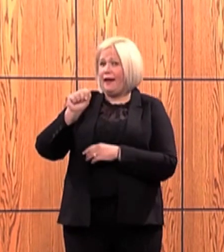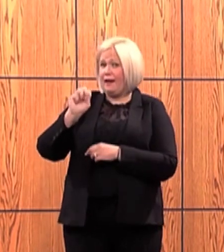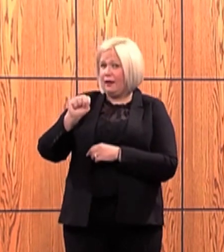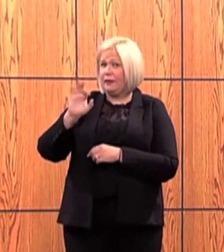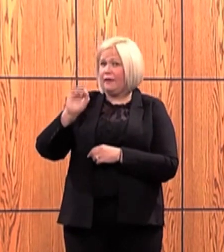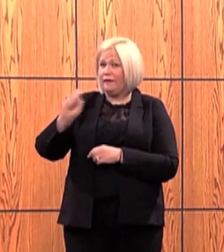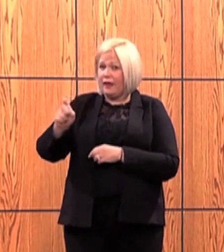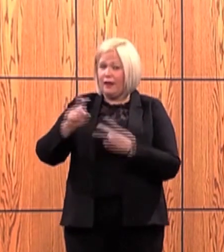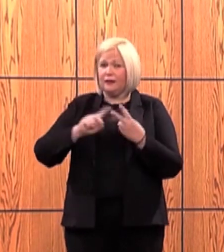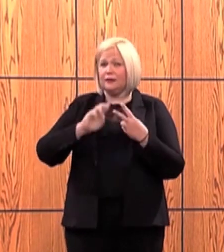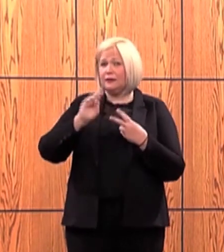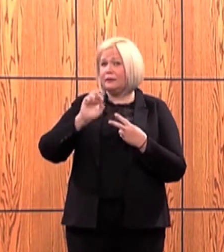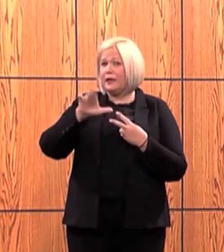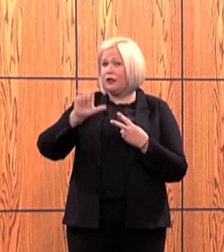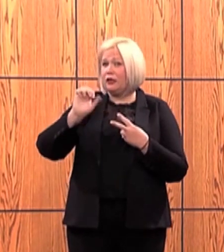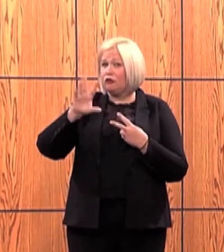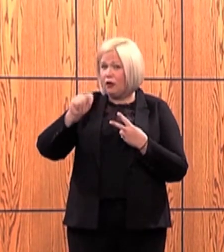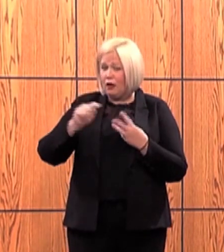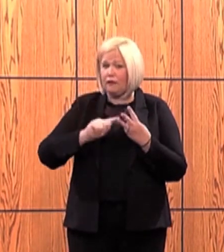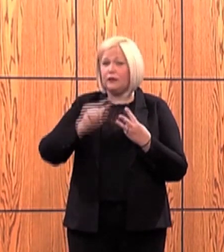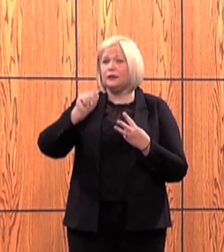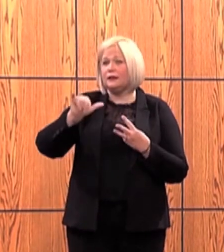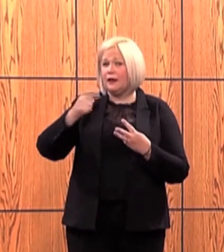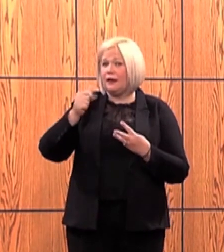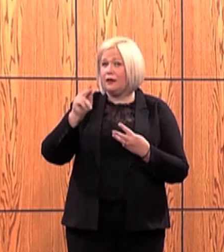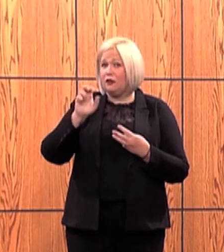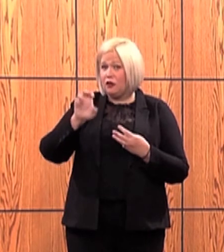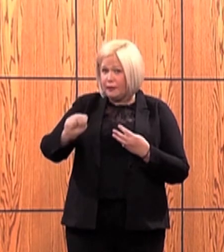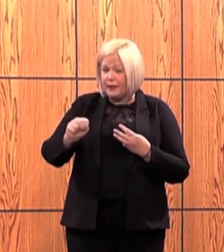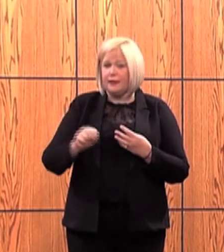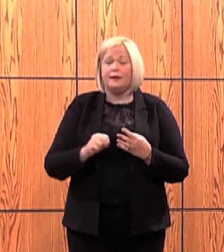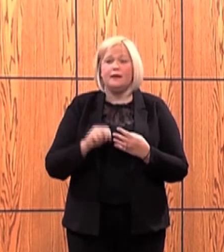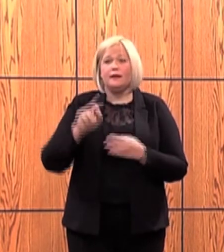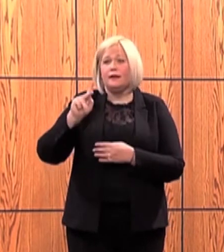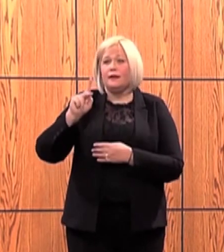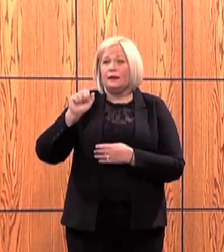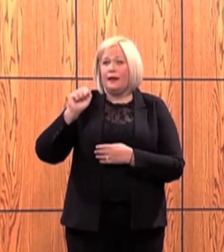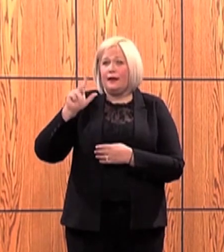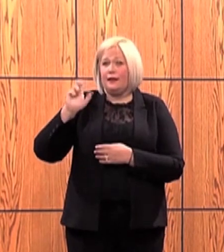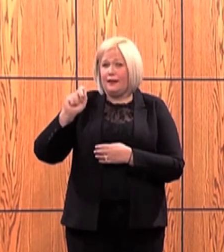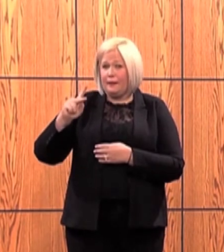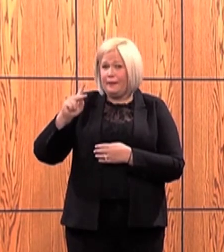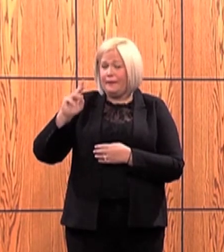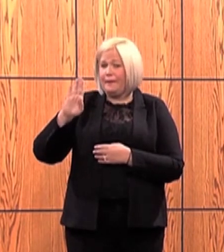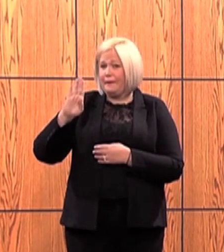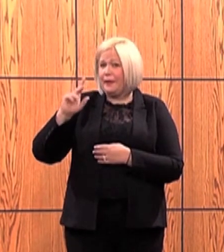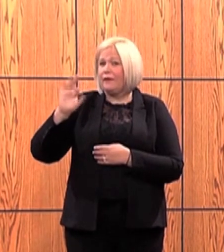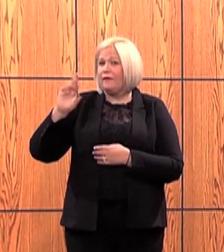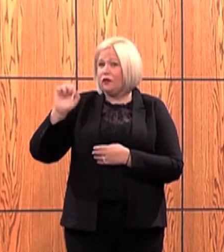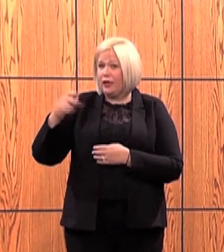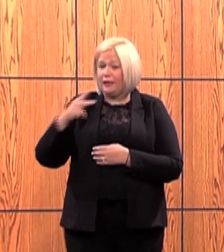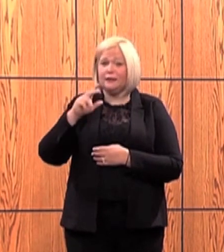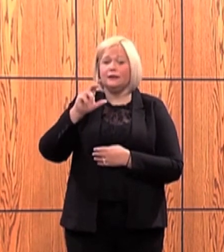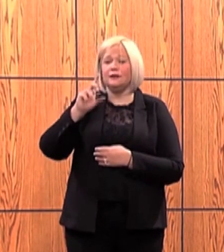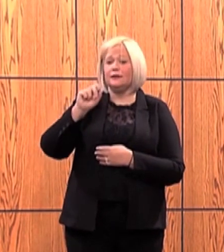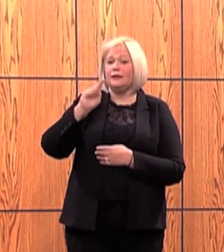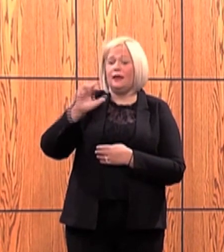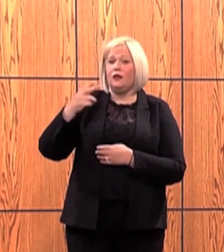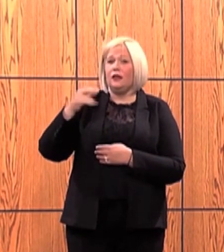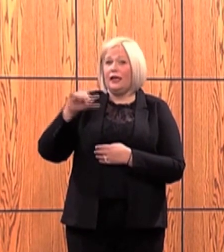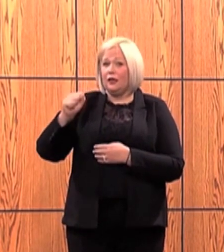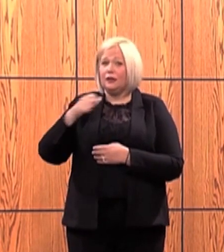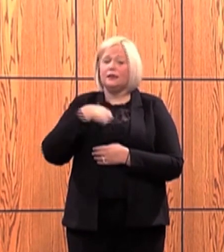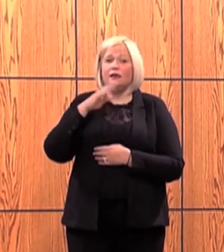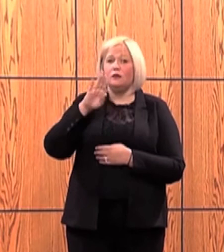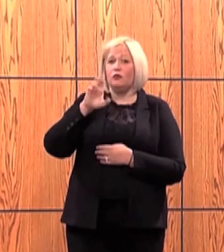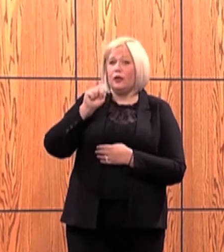tiger ben keith let franks the new years y brandon que ser ter conspiraron para secuestrar a